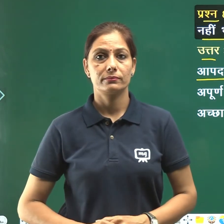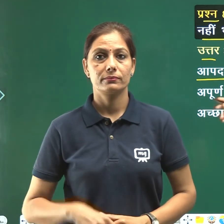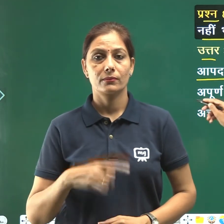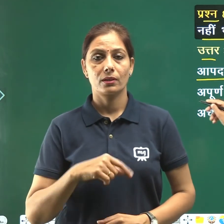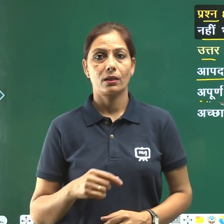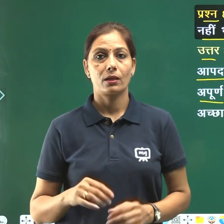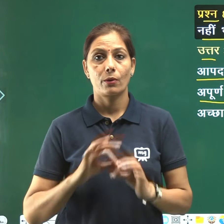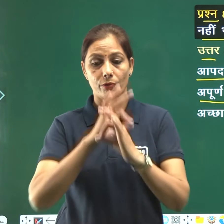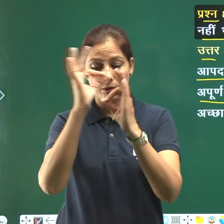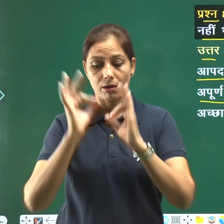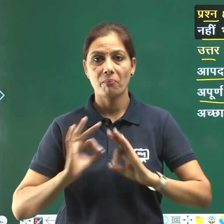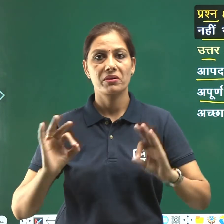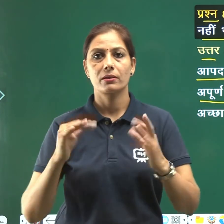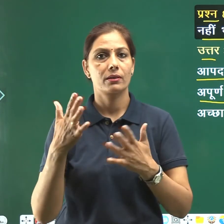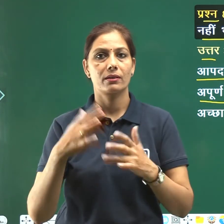यह अपूर्ण है,